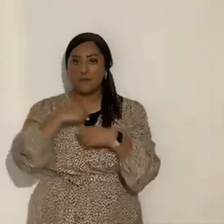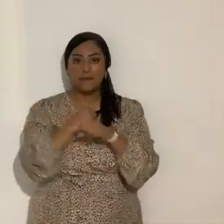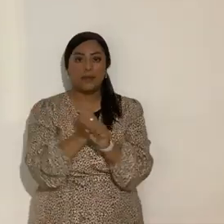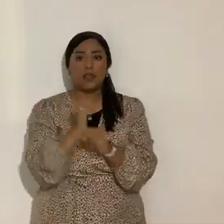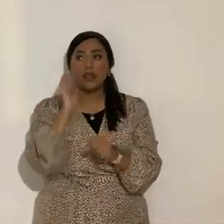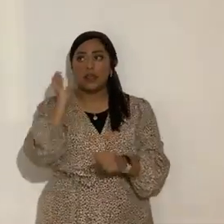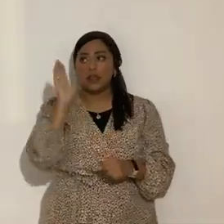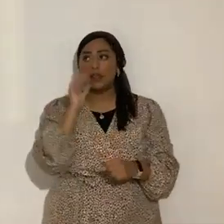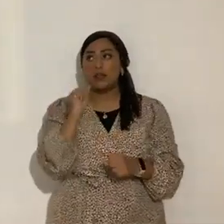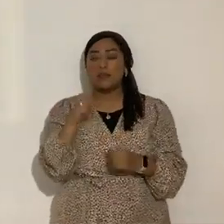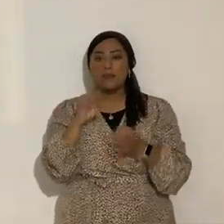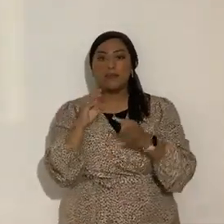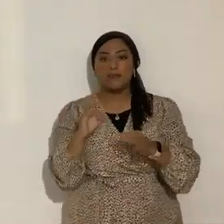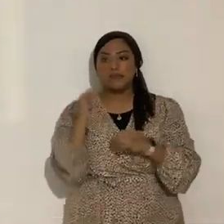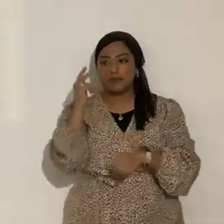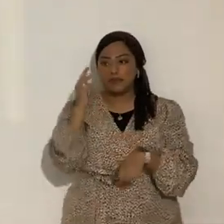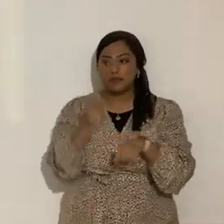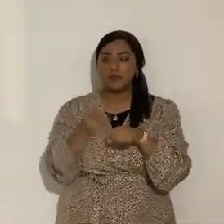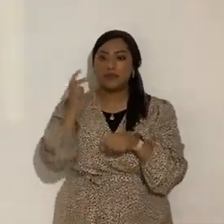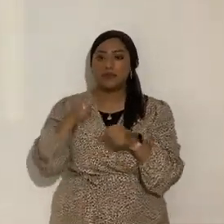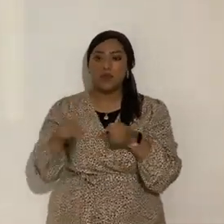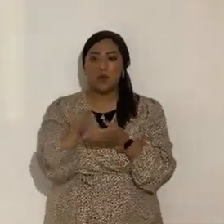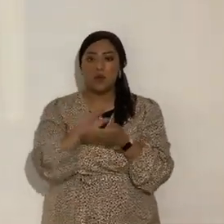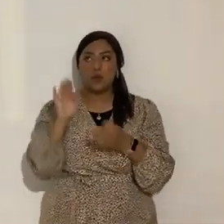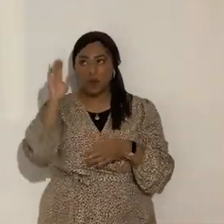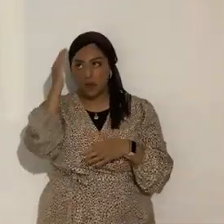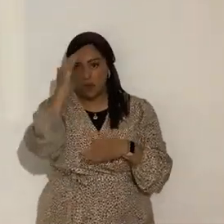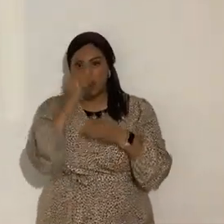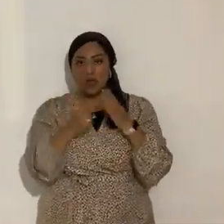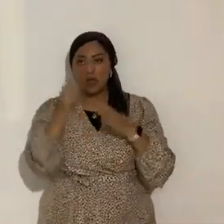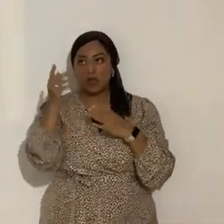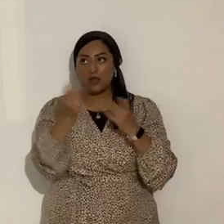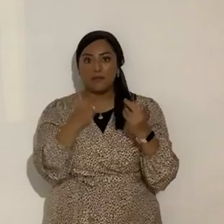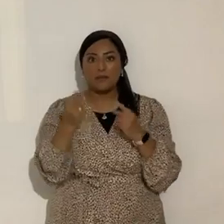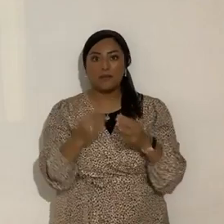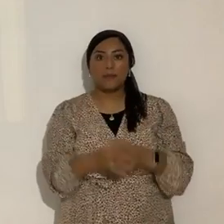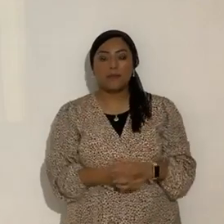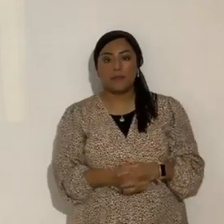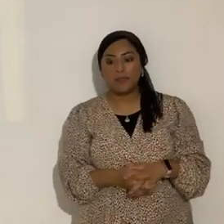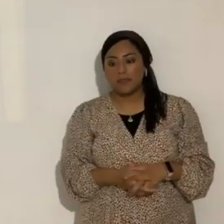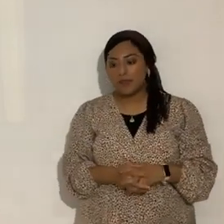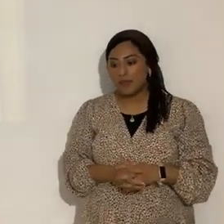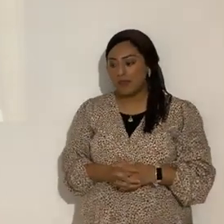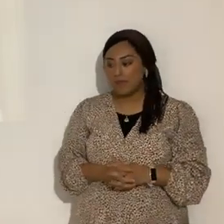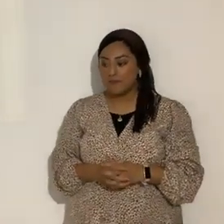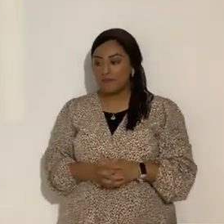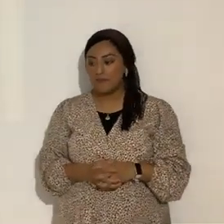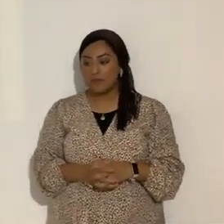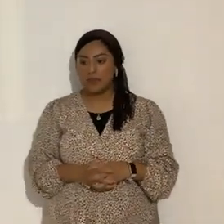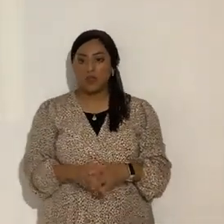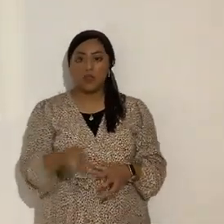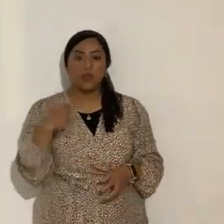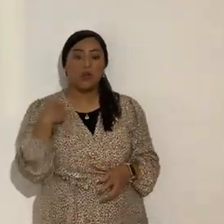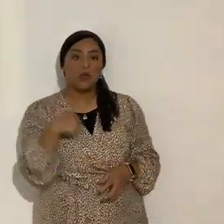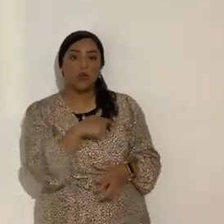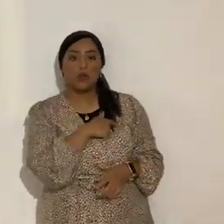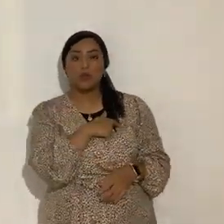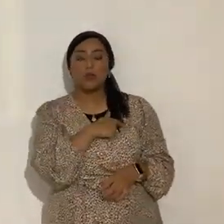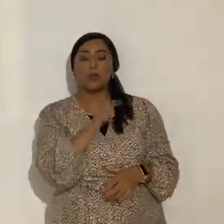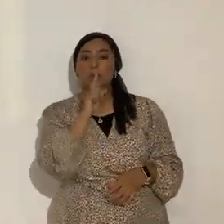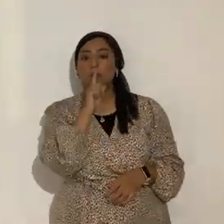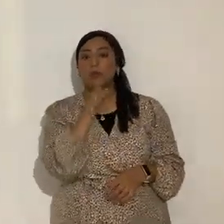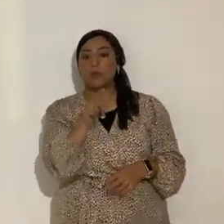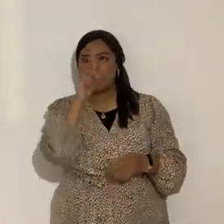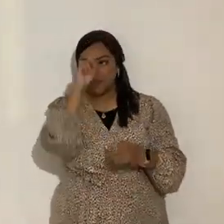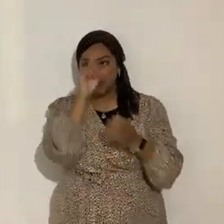Él es perfecto, Él es 3 veces santo, Él sabe lo que hace. Bendito el Abacados. Nosotros, los